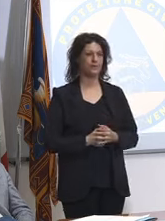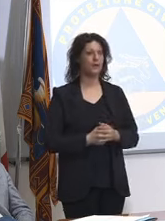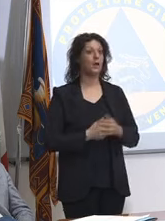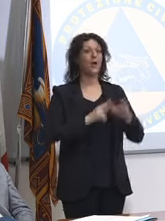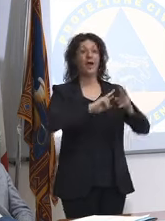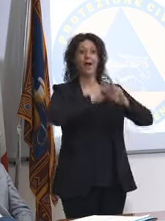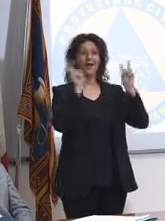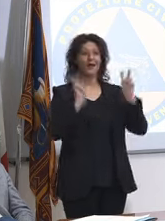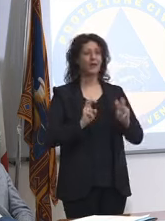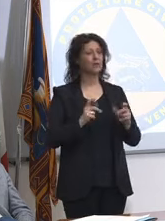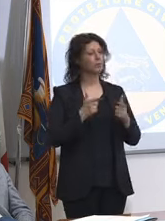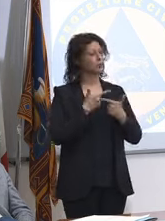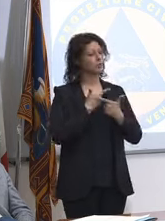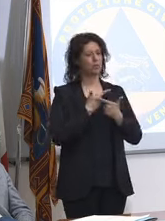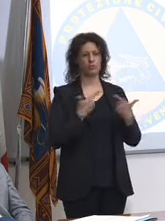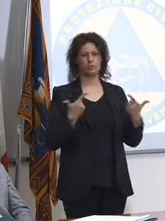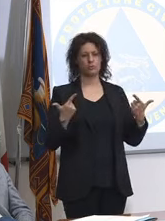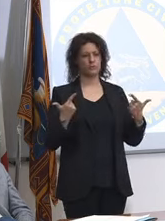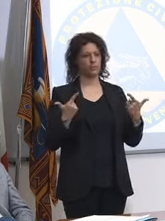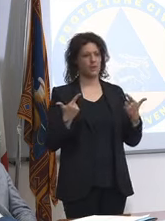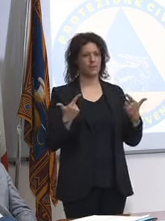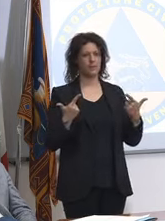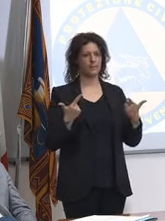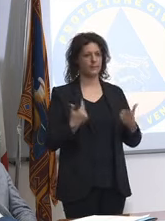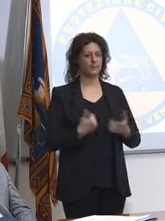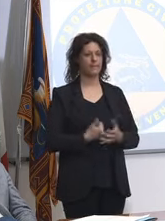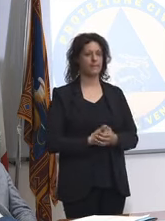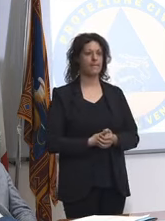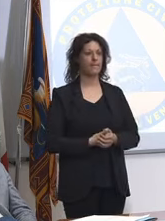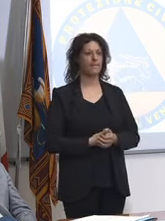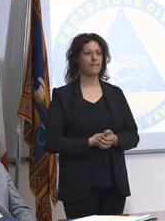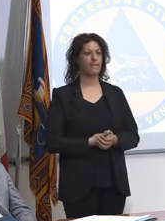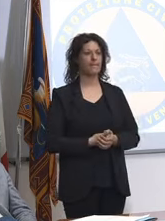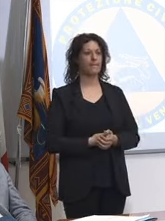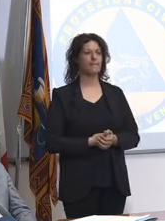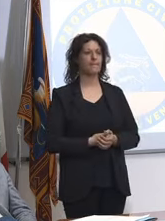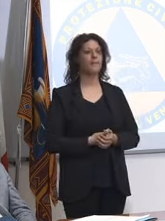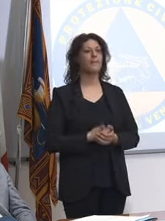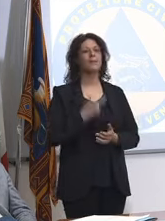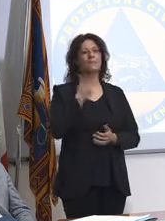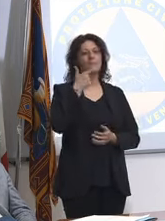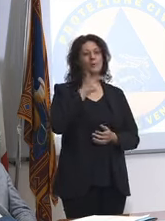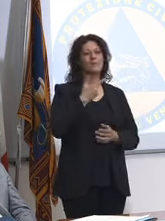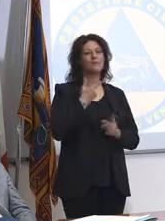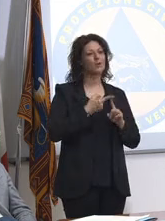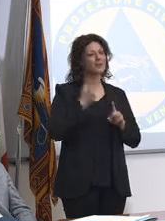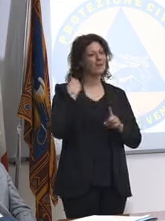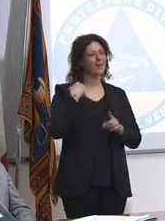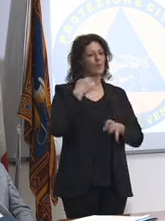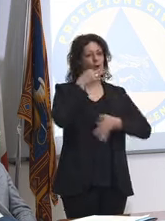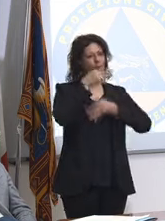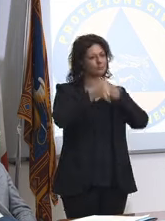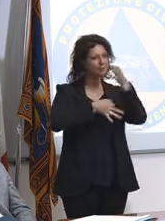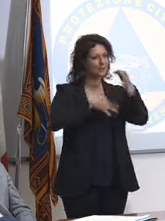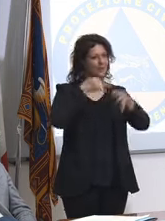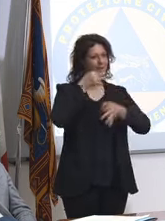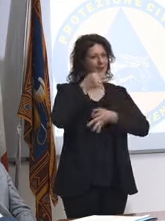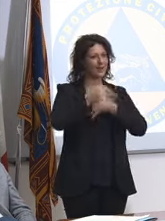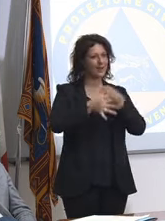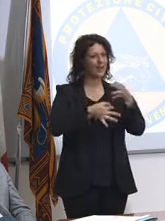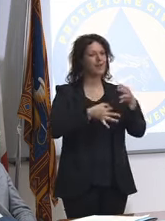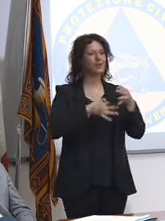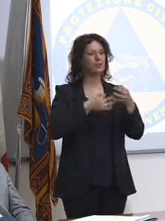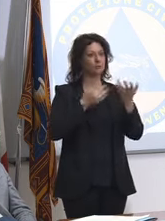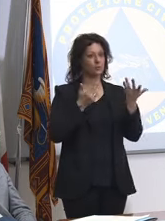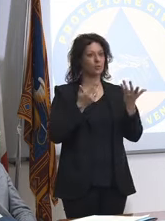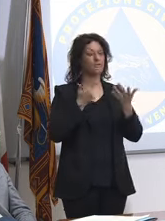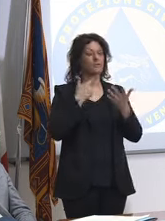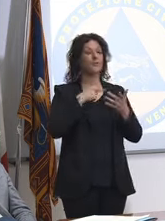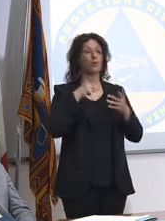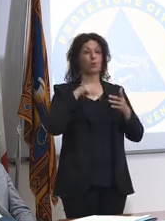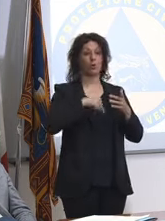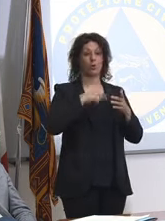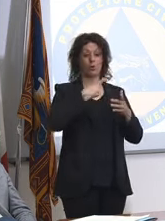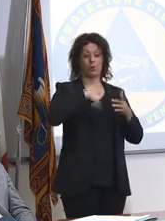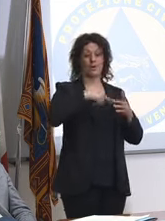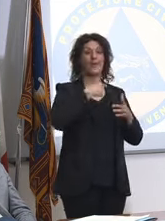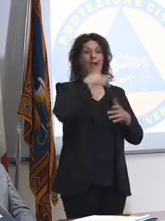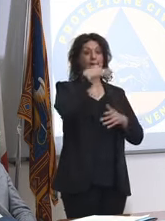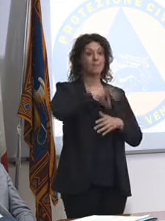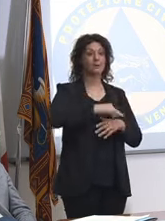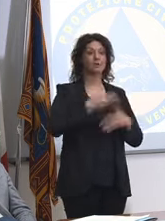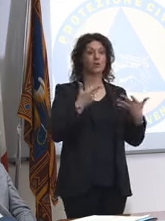allerta perché in base alle cose che vi ho spiegato ieri, come capacità del sistema sanitario